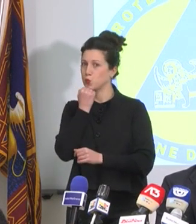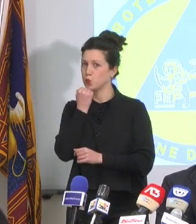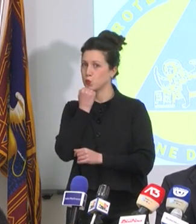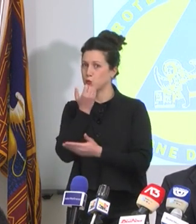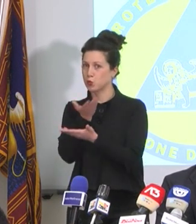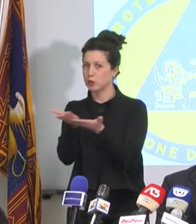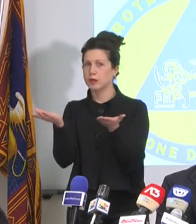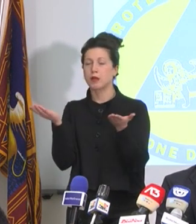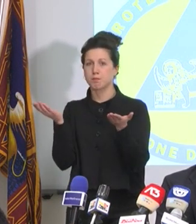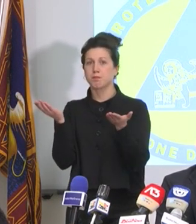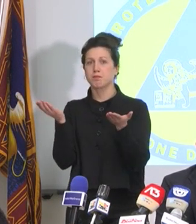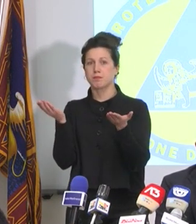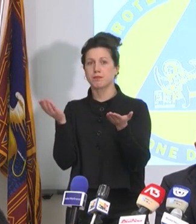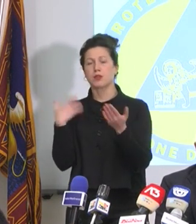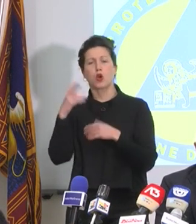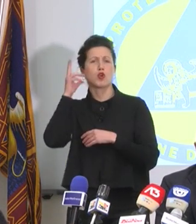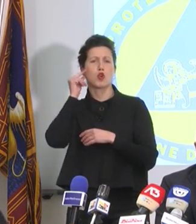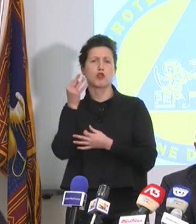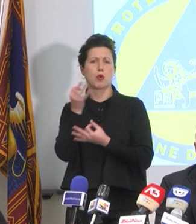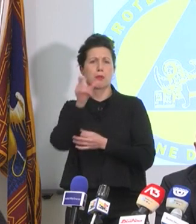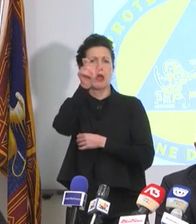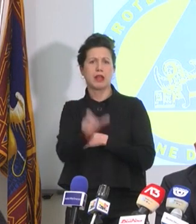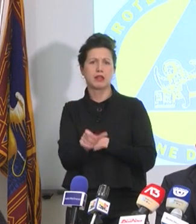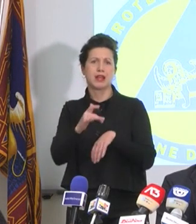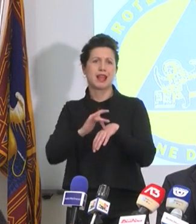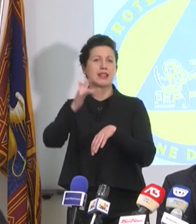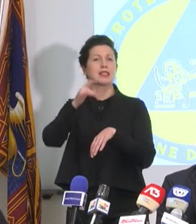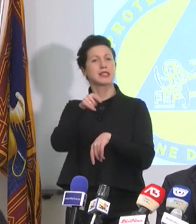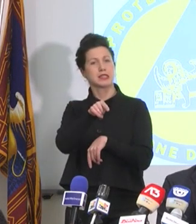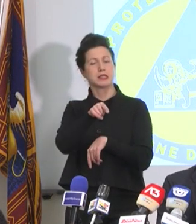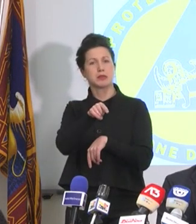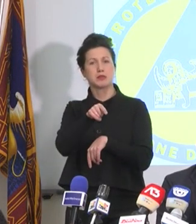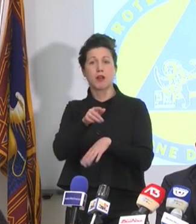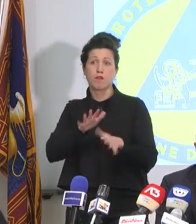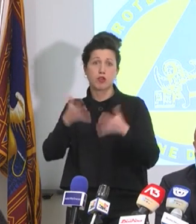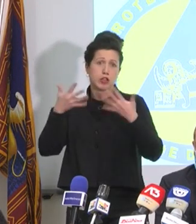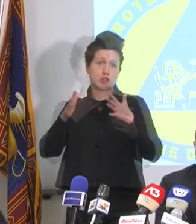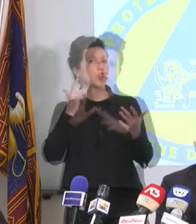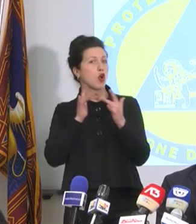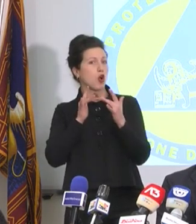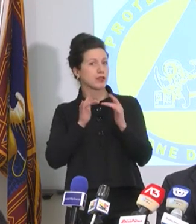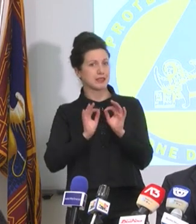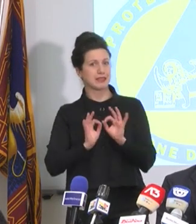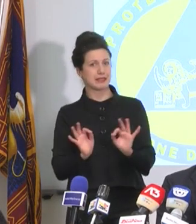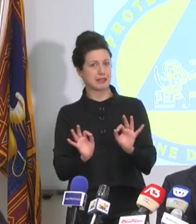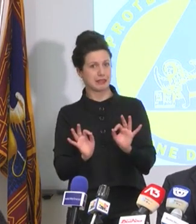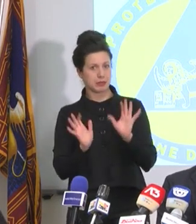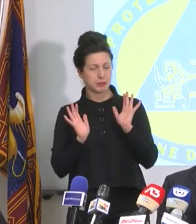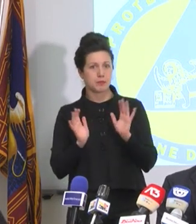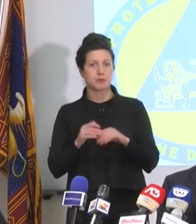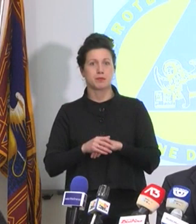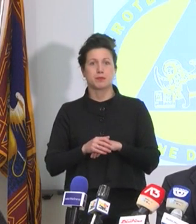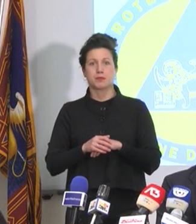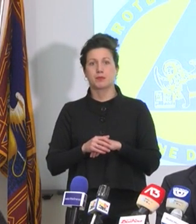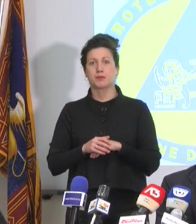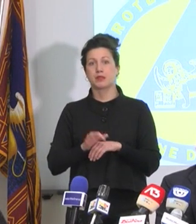e conosco la sua sensibilità e quindi penso immagino però che non so come aveva già provveduto lo farà faccetta nera